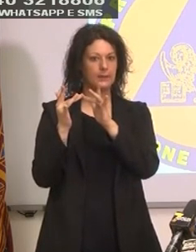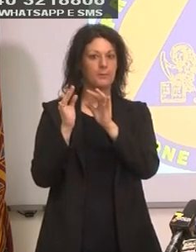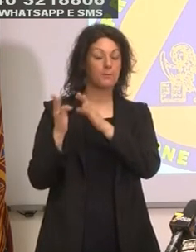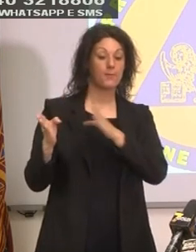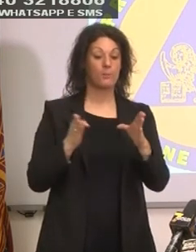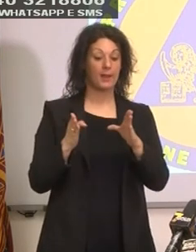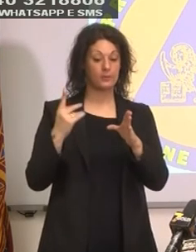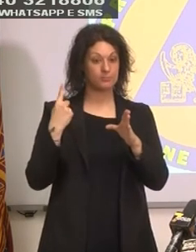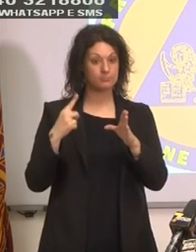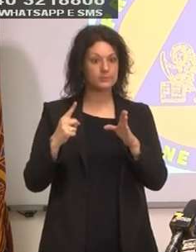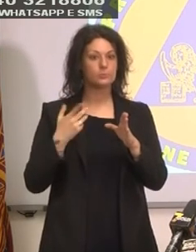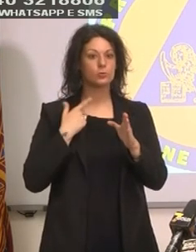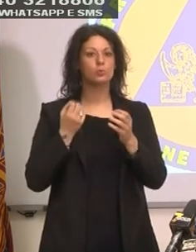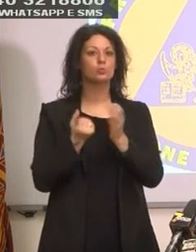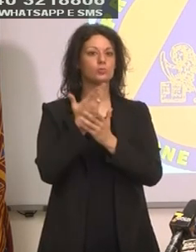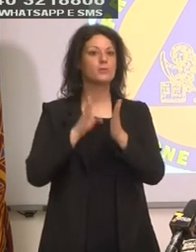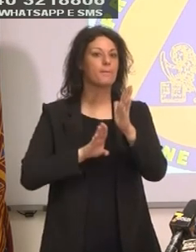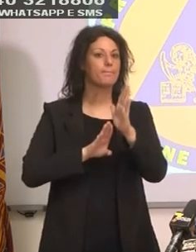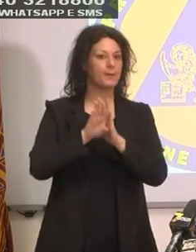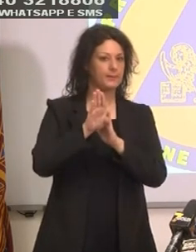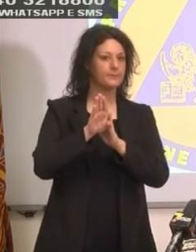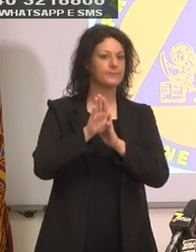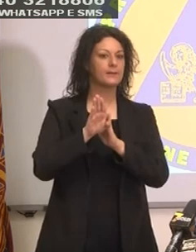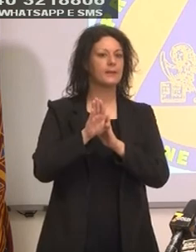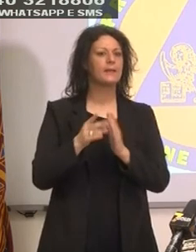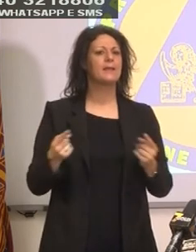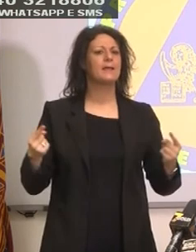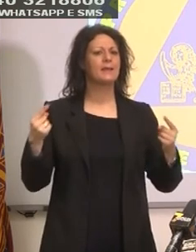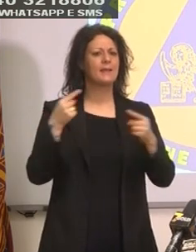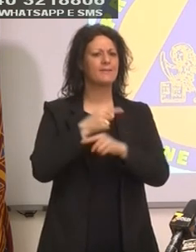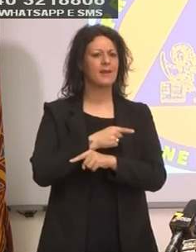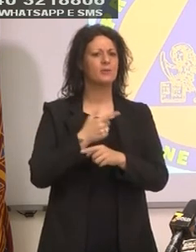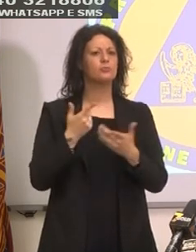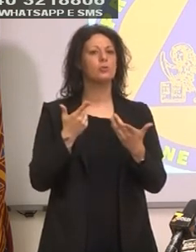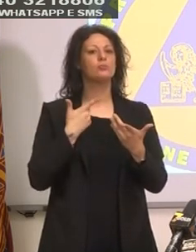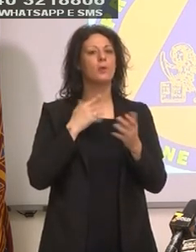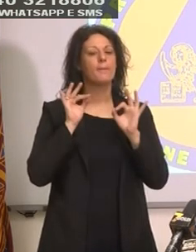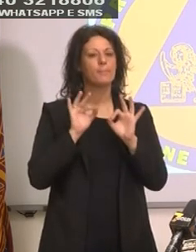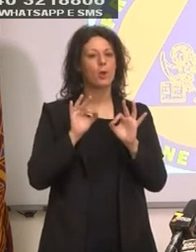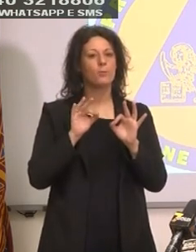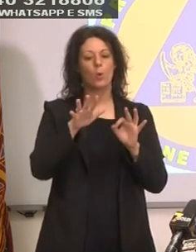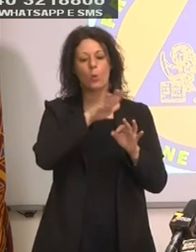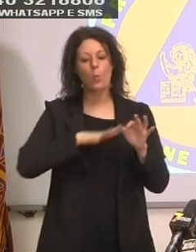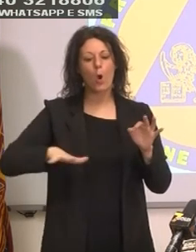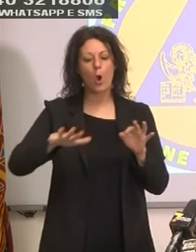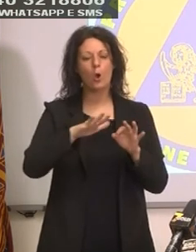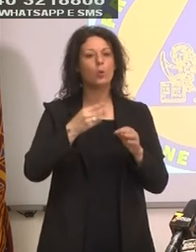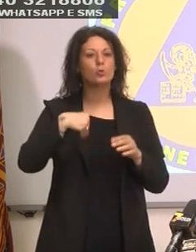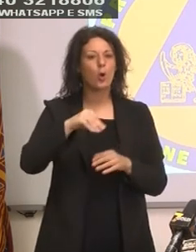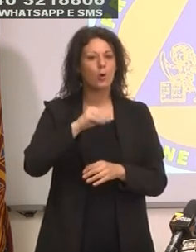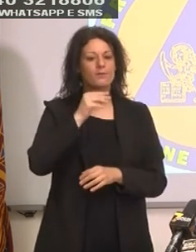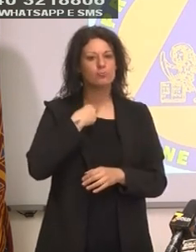perché c'è stato questo caso del matrimonio. I 38 invece avete dati geografici, cioè sono focolai? Non ve lo so dire, ma ve lo